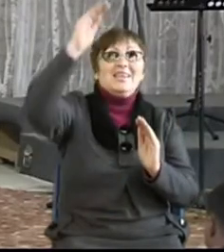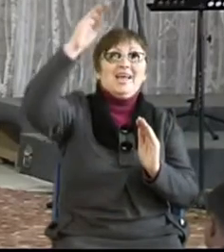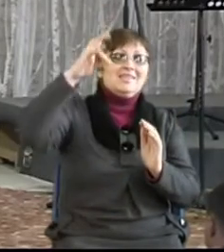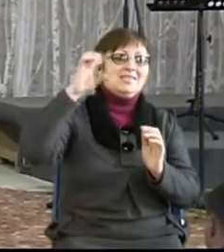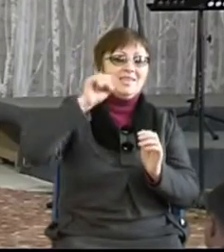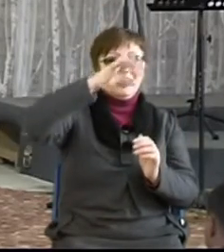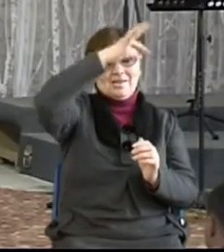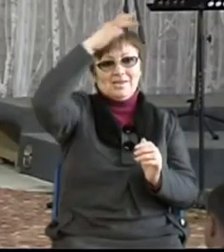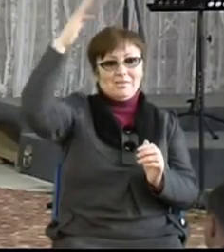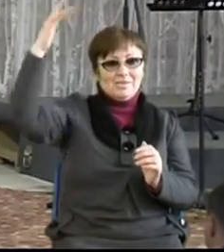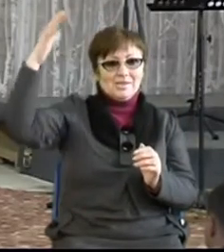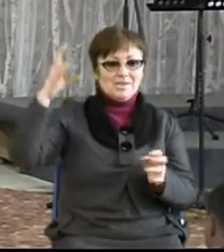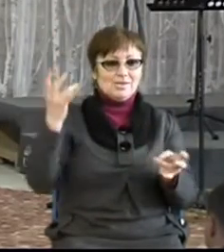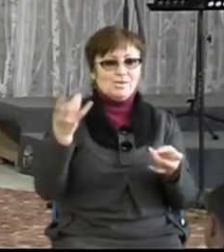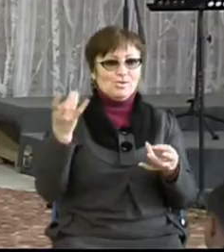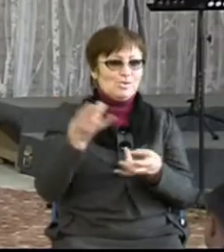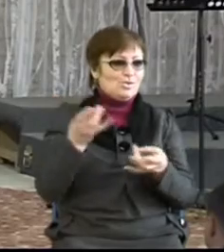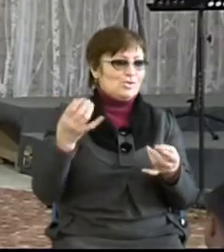этого необходимо чудо.